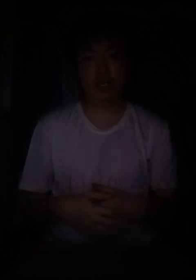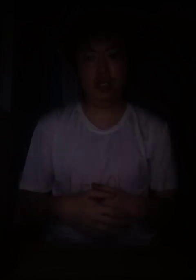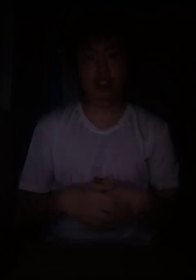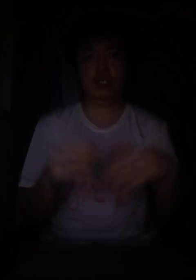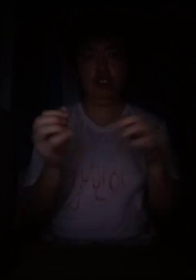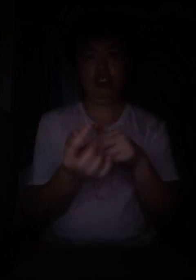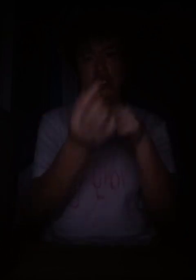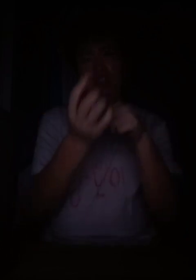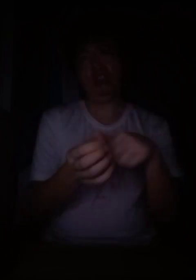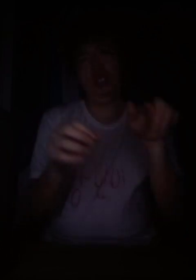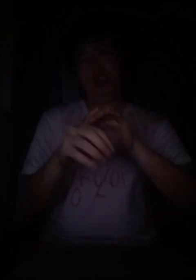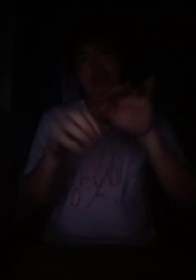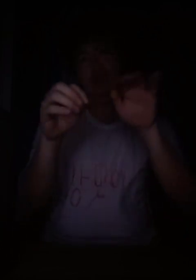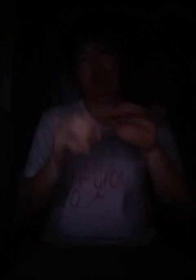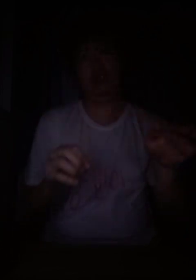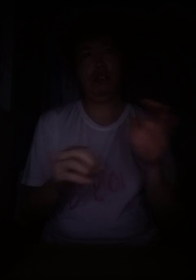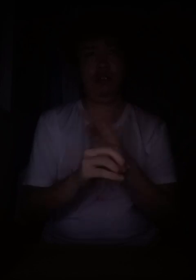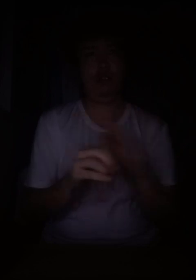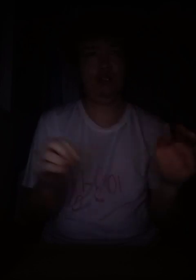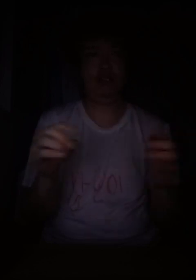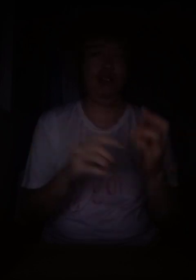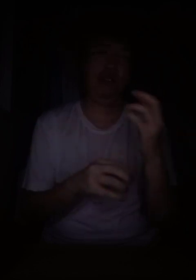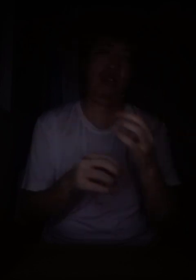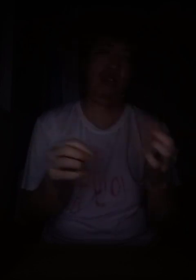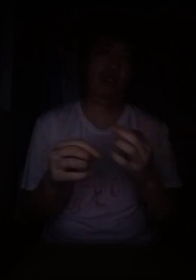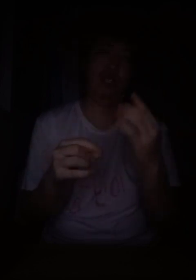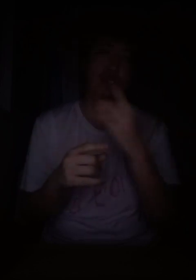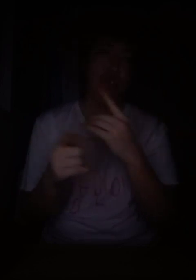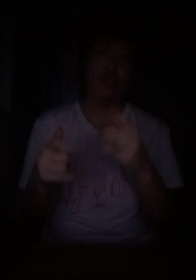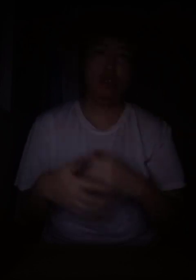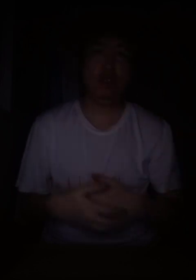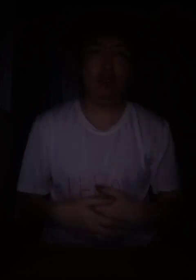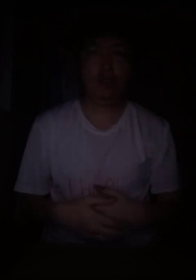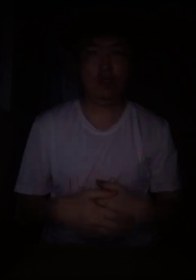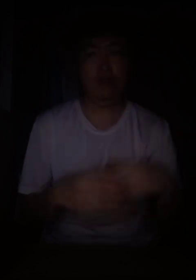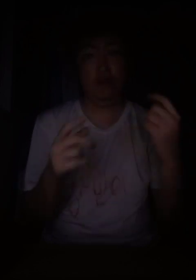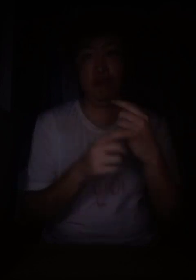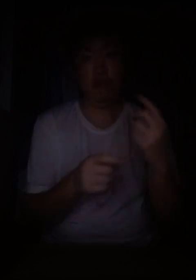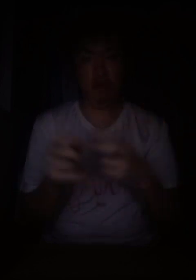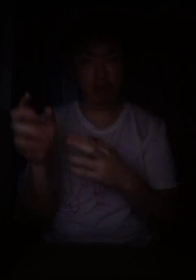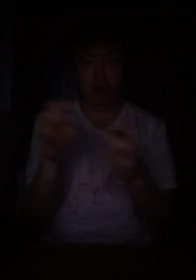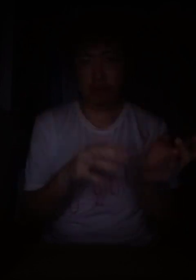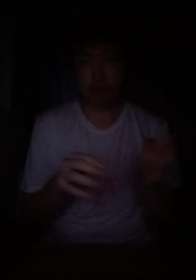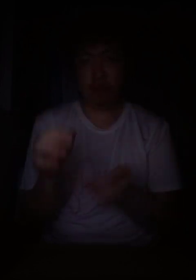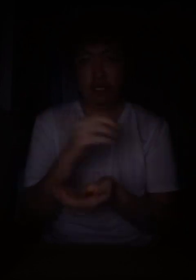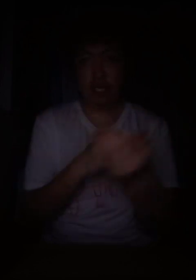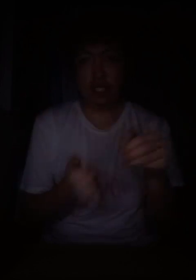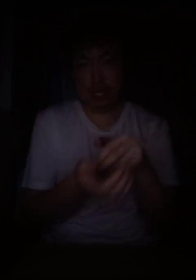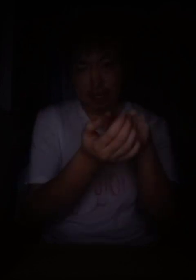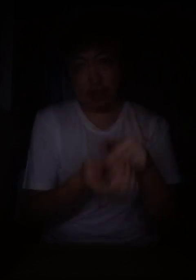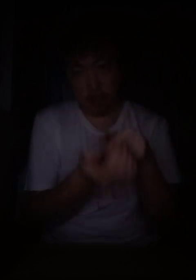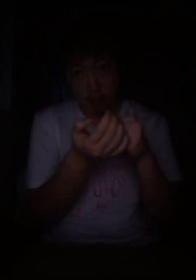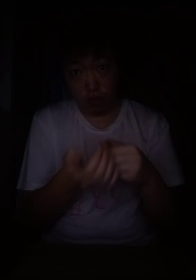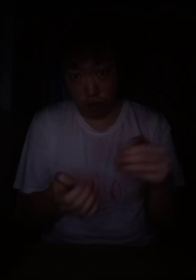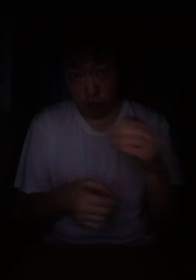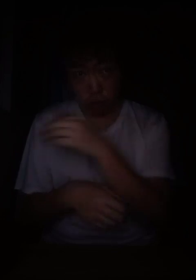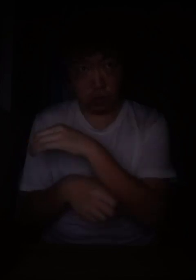승강기가 침수돼 사망사고가 발생한 건 이번이 처음입니다. 전국에 84만 대 넘는 승강기가 있고 점점